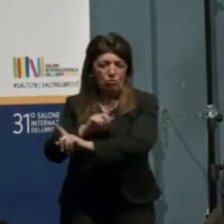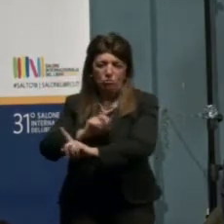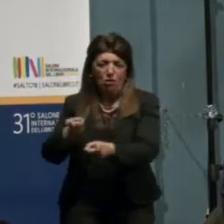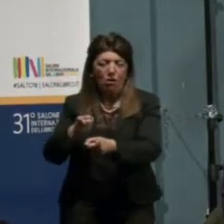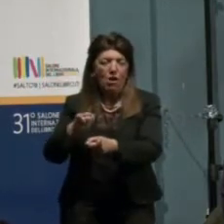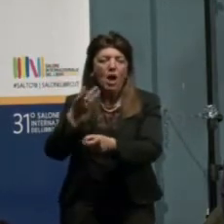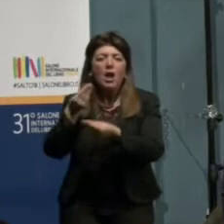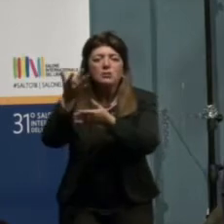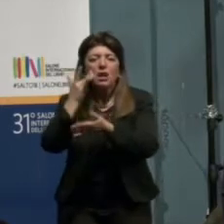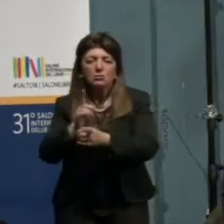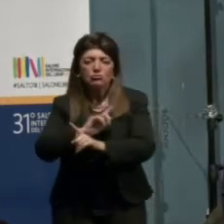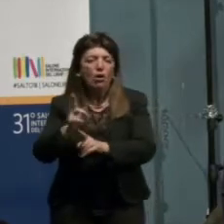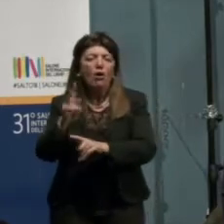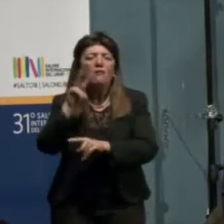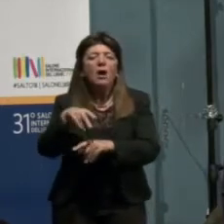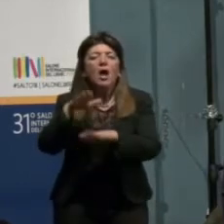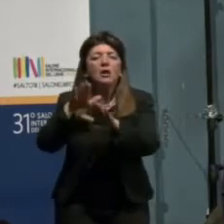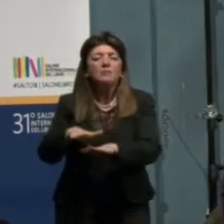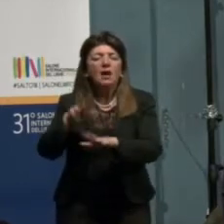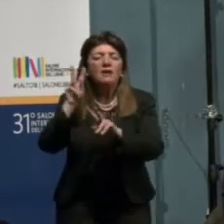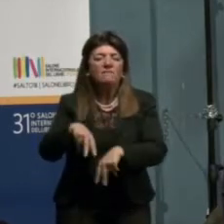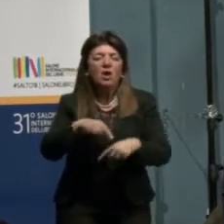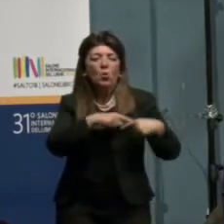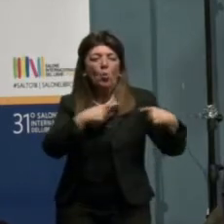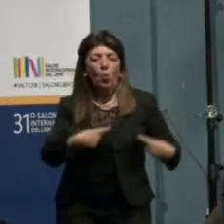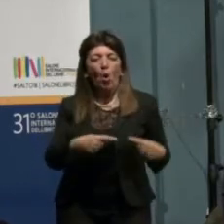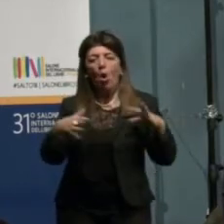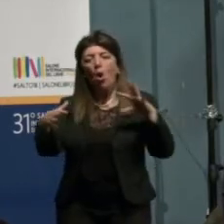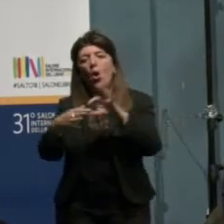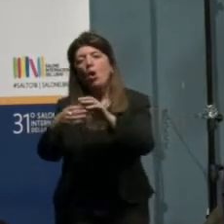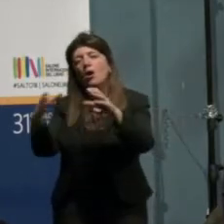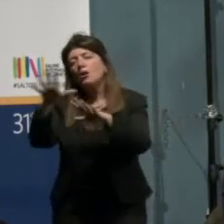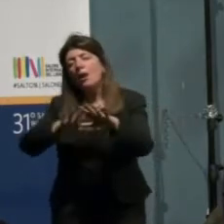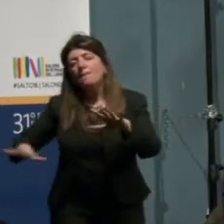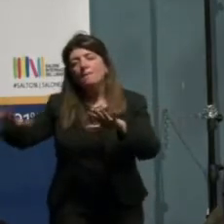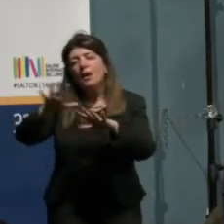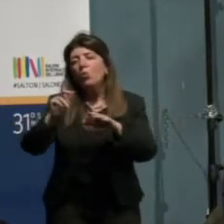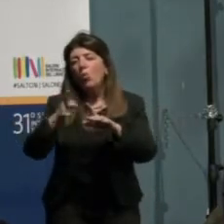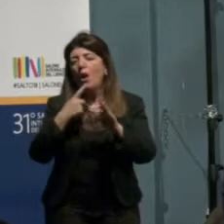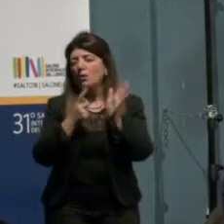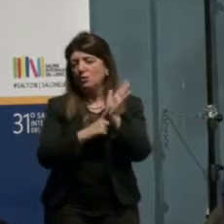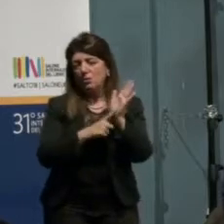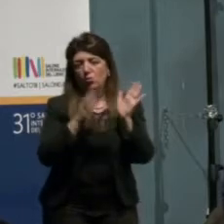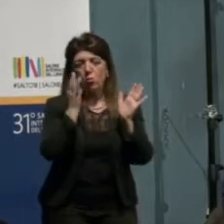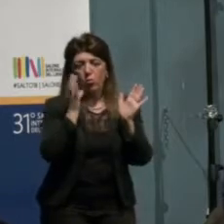paese sono gli unici che hanno a cuore veramente il cuore di quel paese il cuore di un paese sono i diritti umani